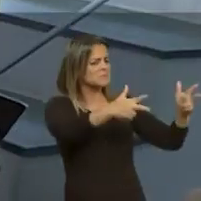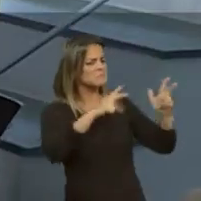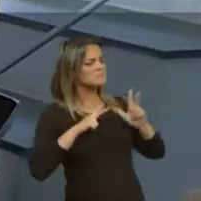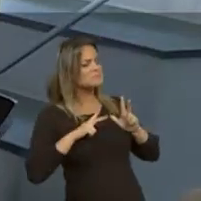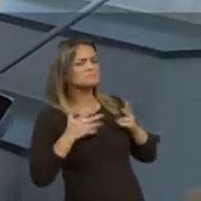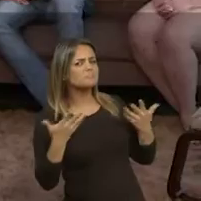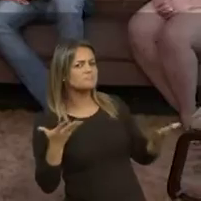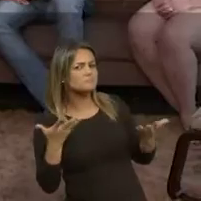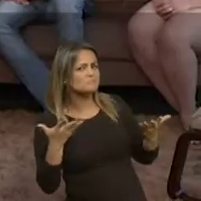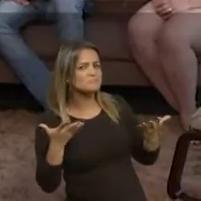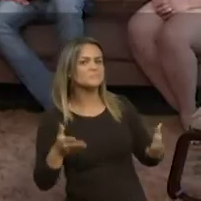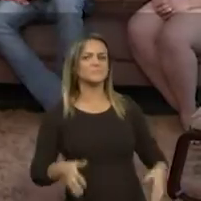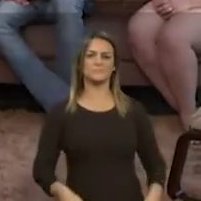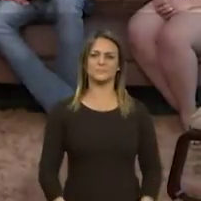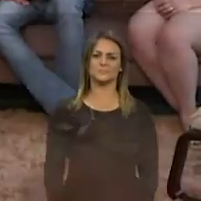vestibular.